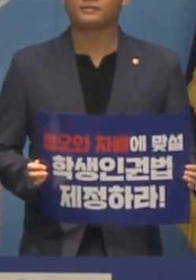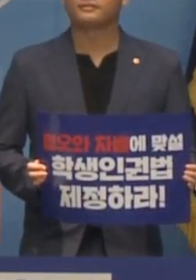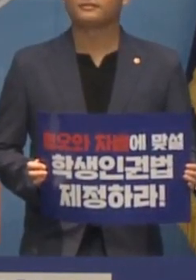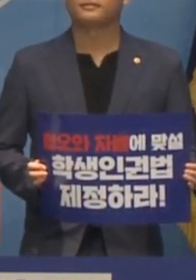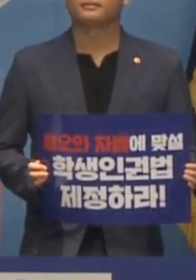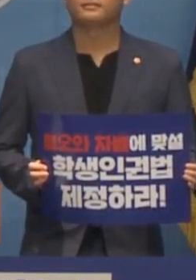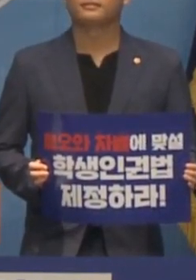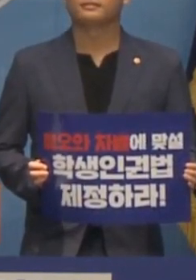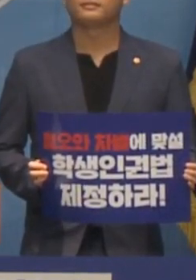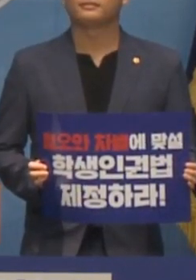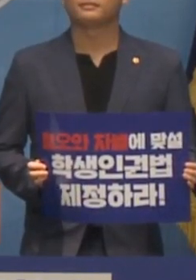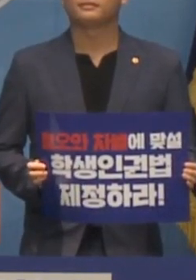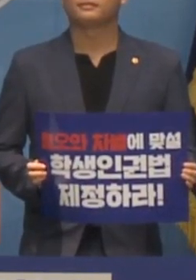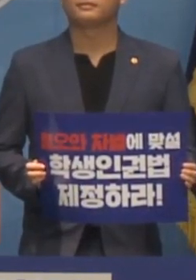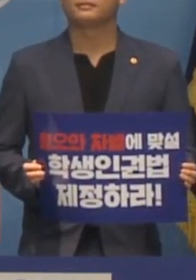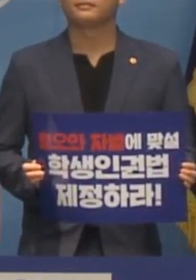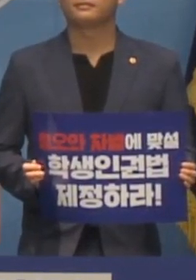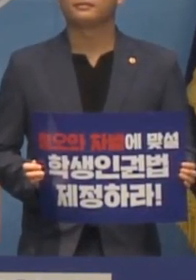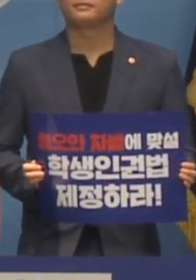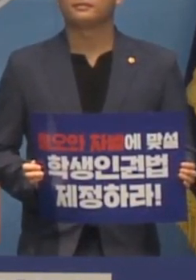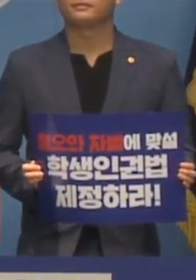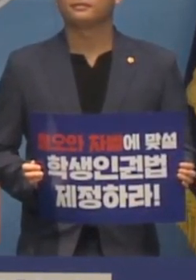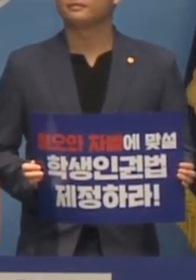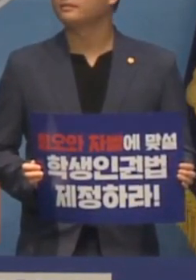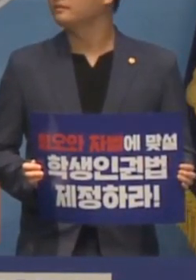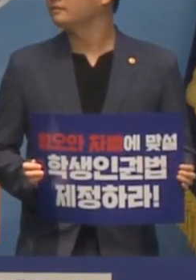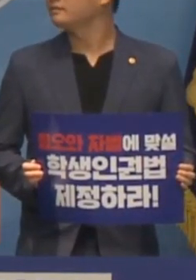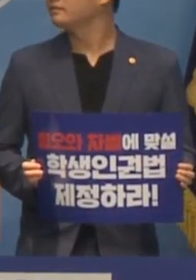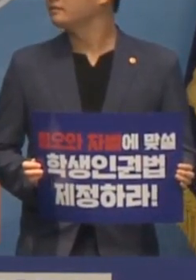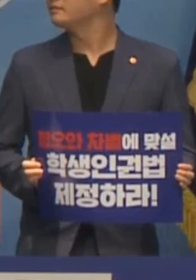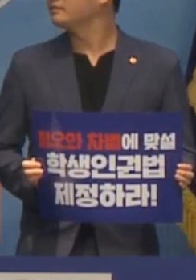청소년 인권행동 아수나로의 수영님.